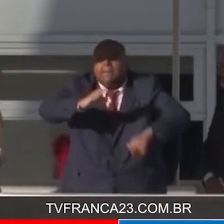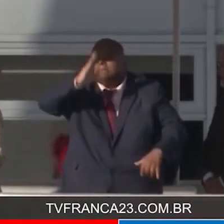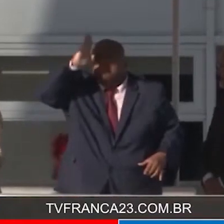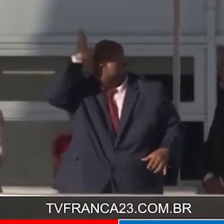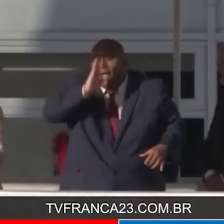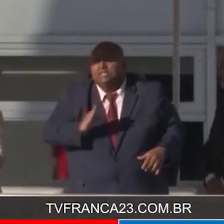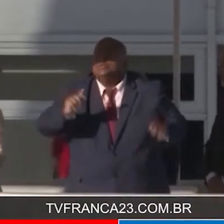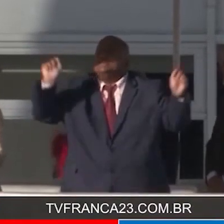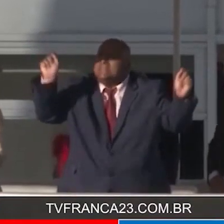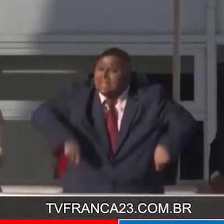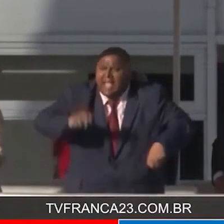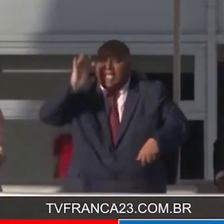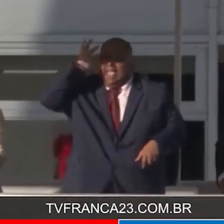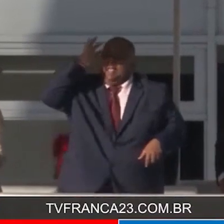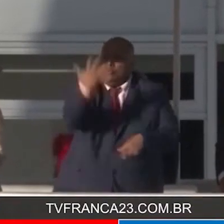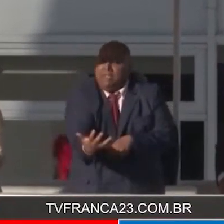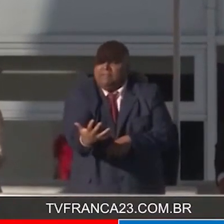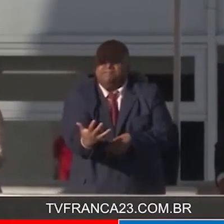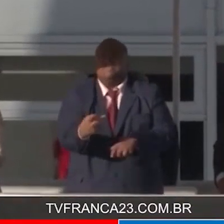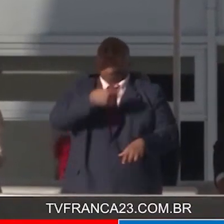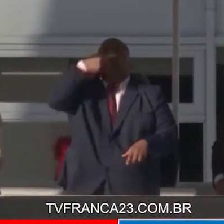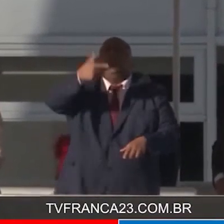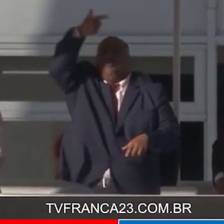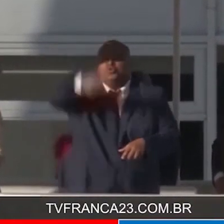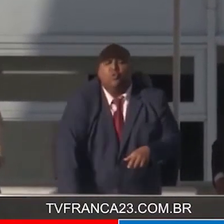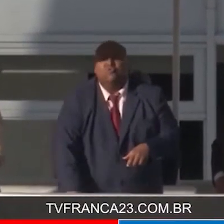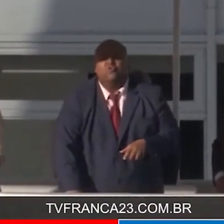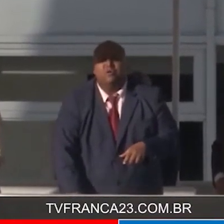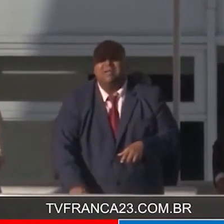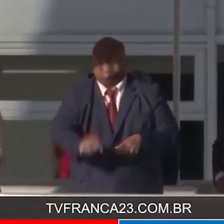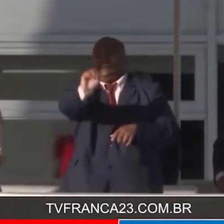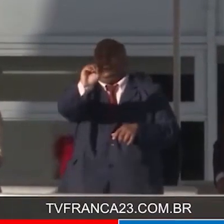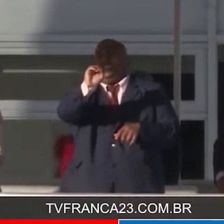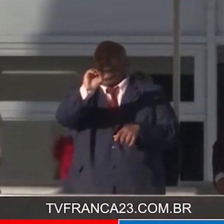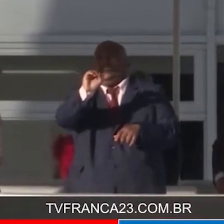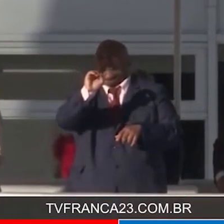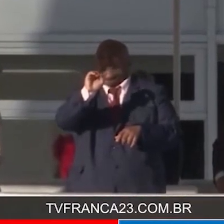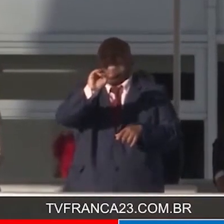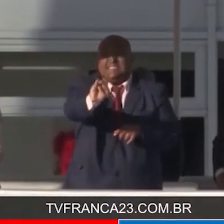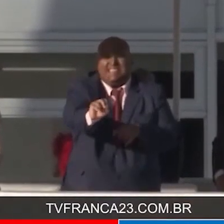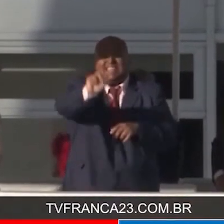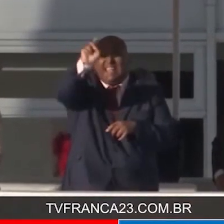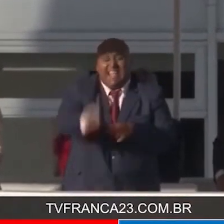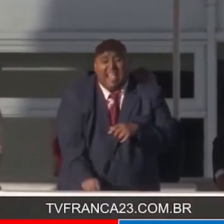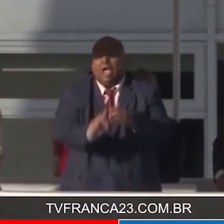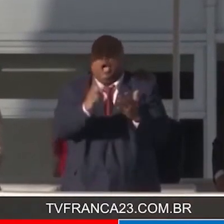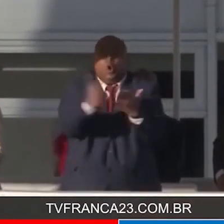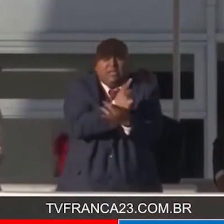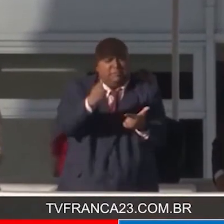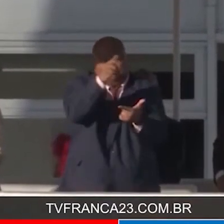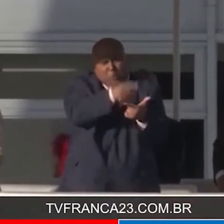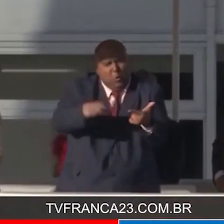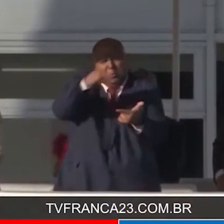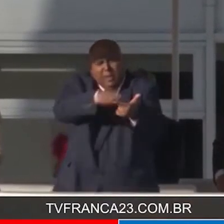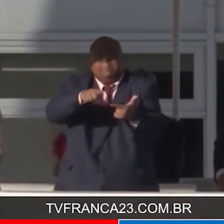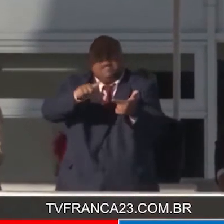Brasil tem jeito. E volto a dizer com toda convicção, mesmo diante do quadro de destruição